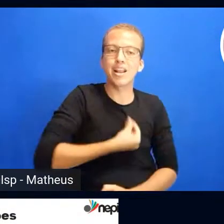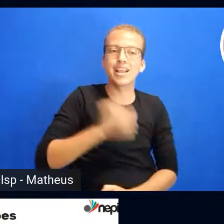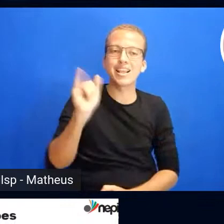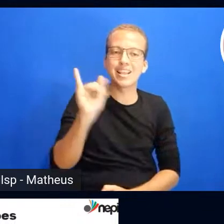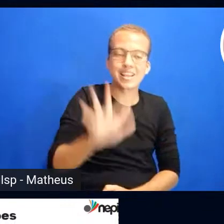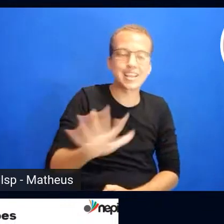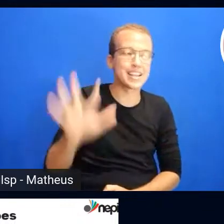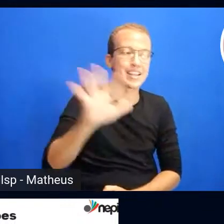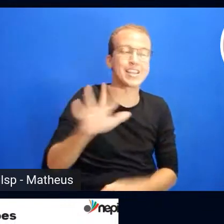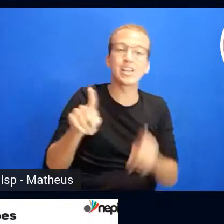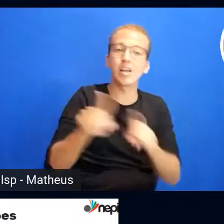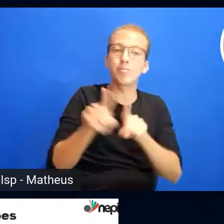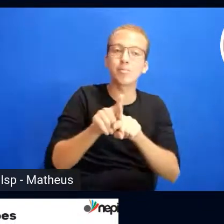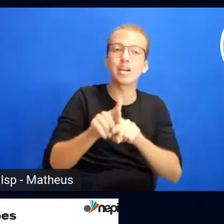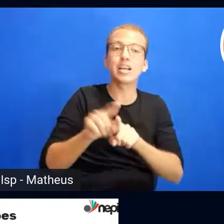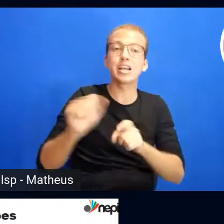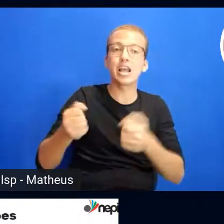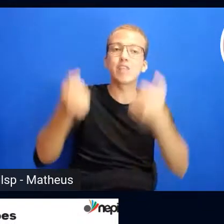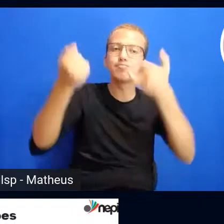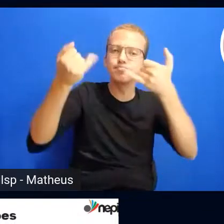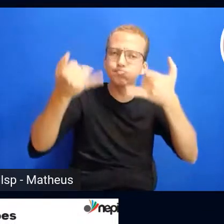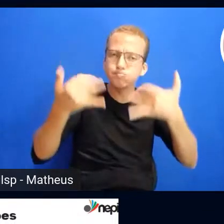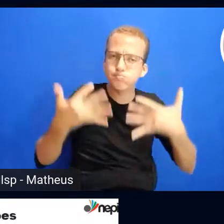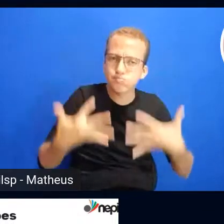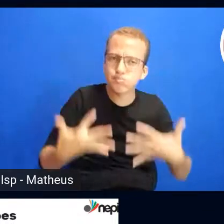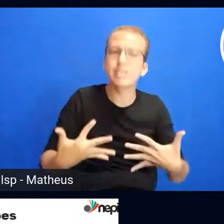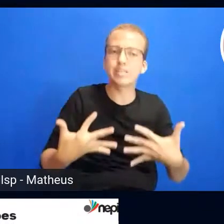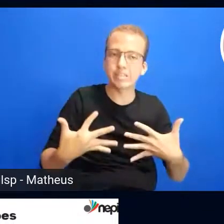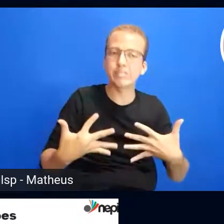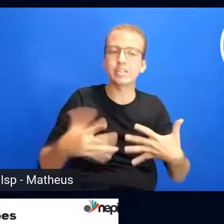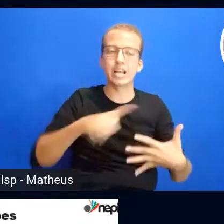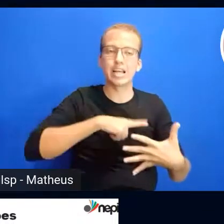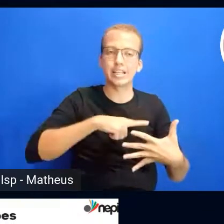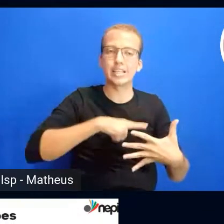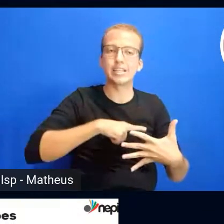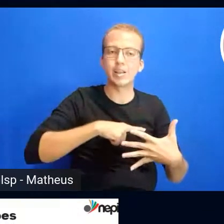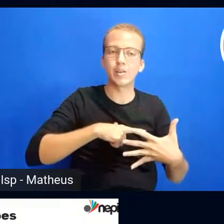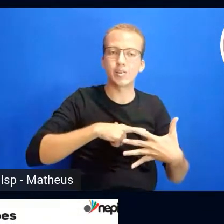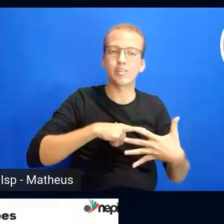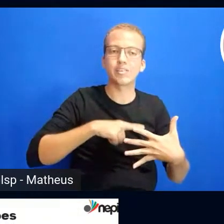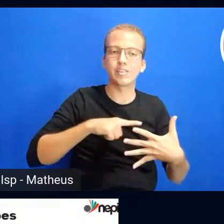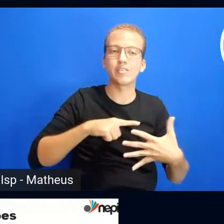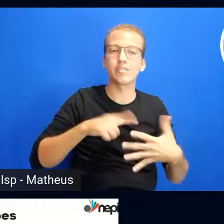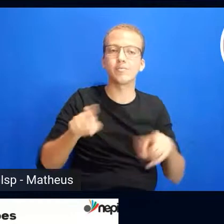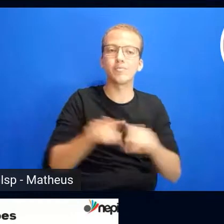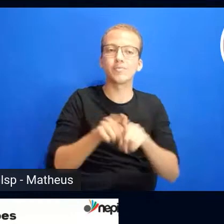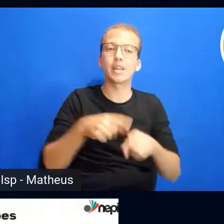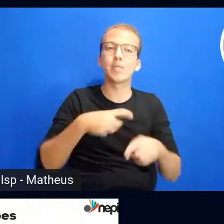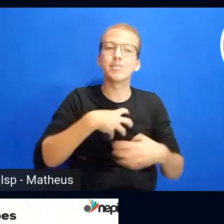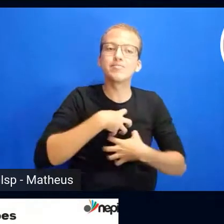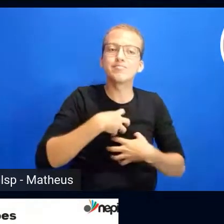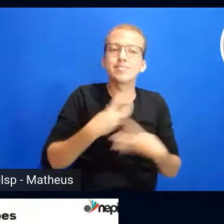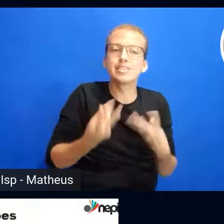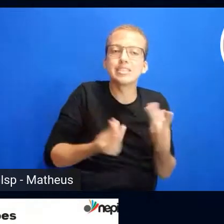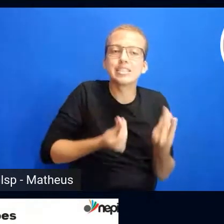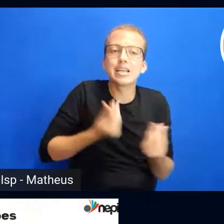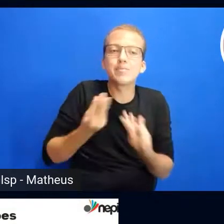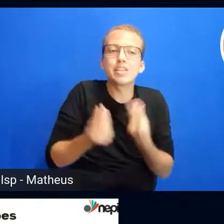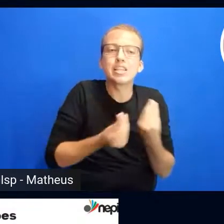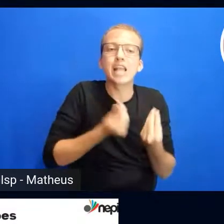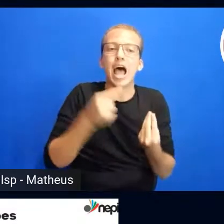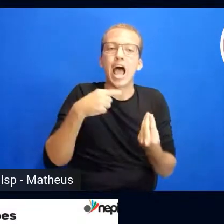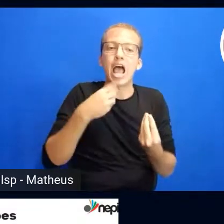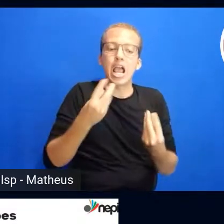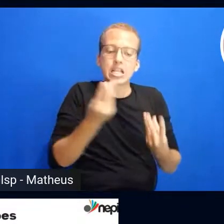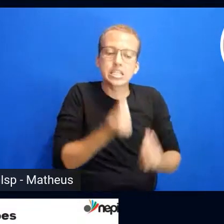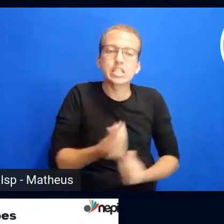que se constitui pela diferença linguística. Então, eh eh a sensibilidade do professor, do mediador ou do intérprete vai fazer com